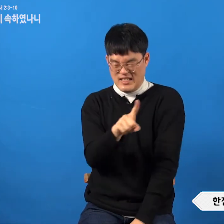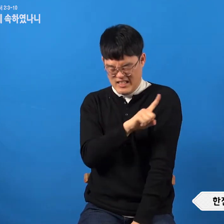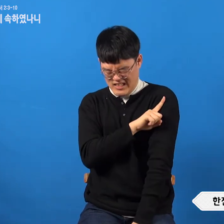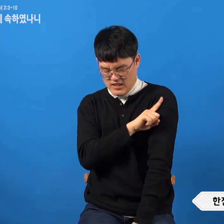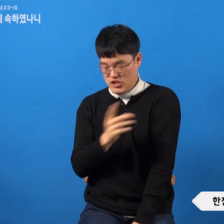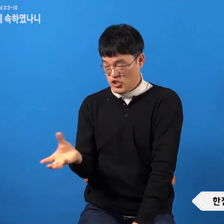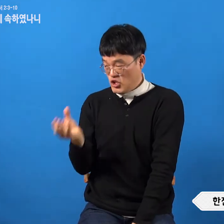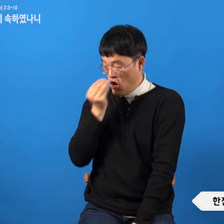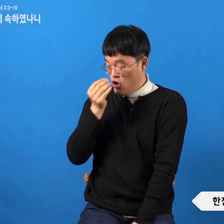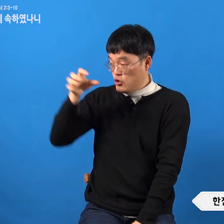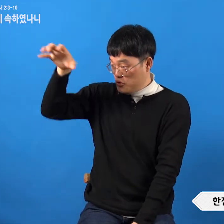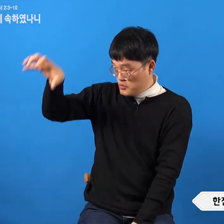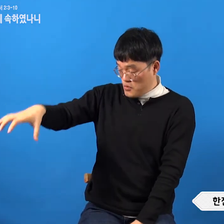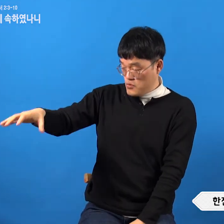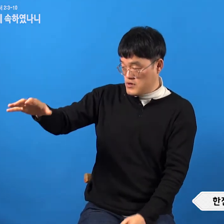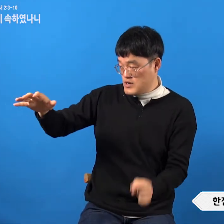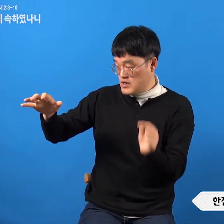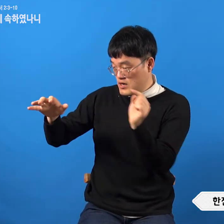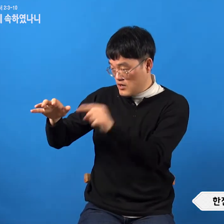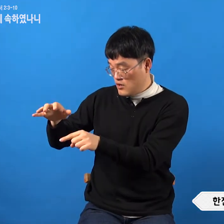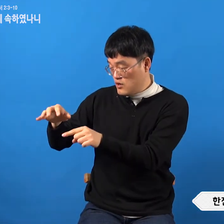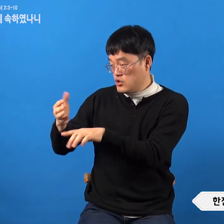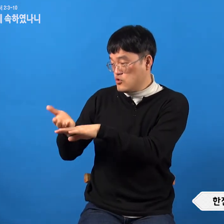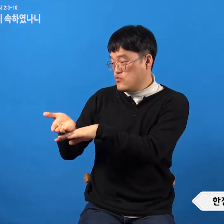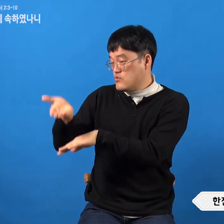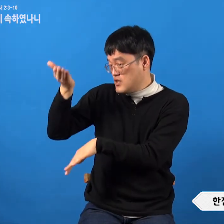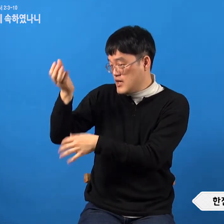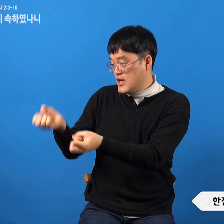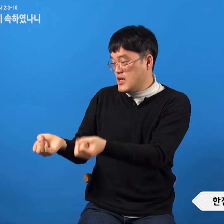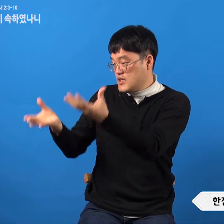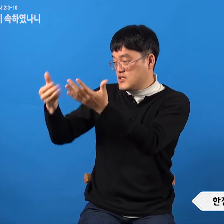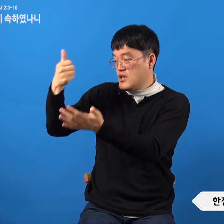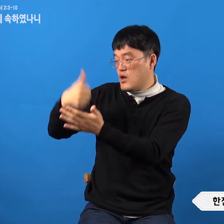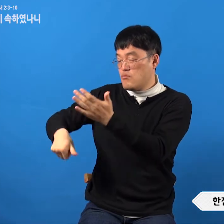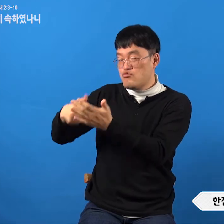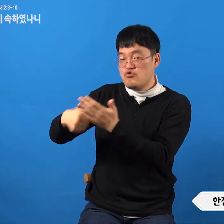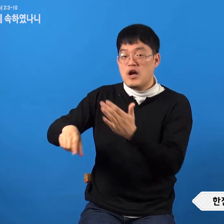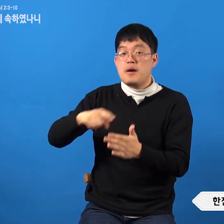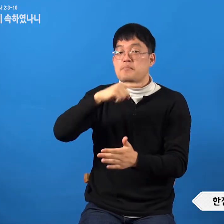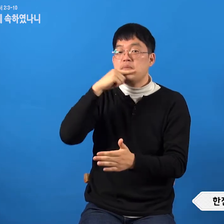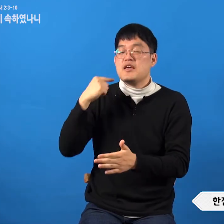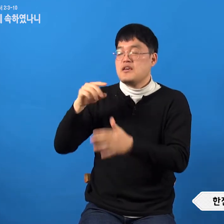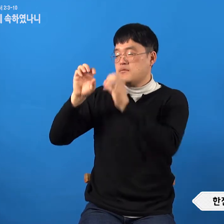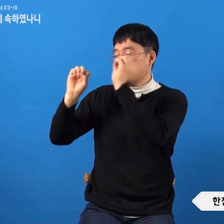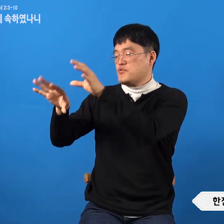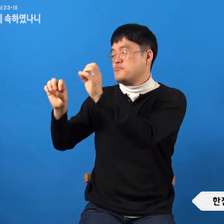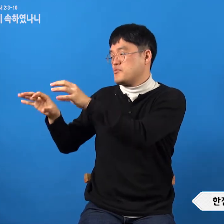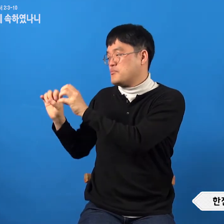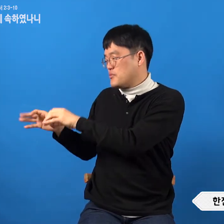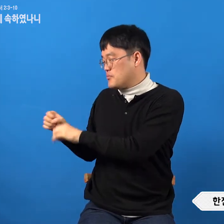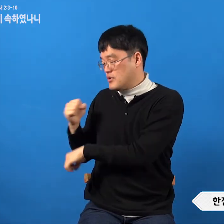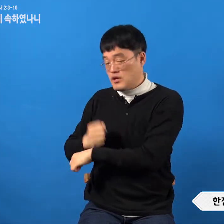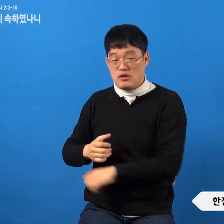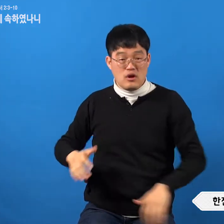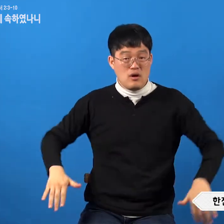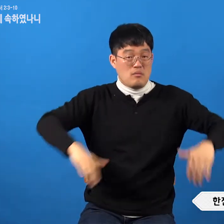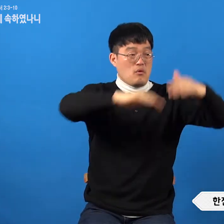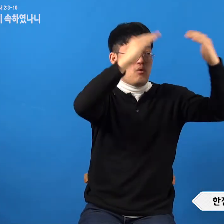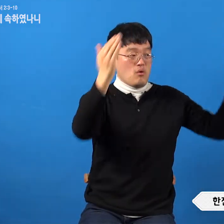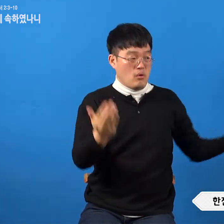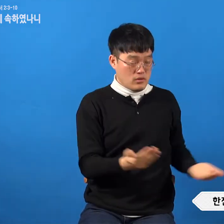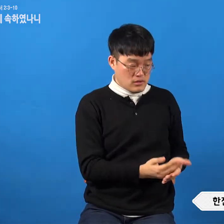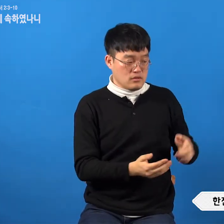지성소에 들어가서 속죄소 위에다가 제물의 피를 뿌림으로 모든 백성들의 죄가 사함을 받을